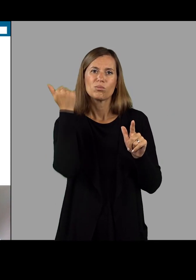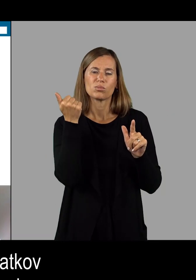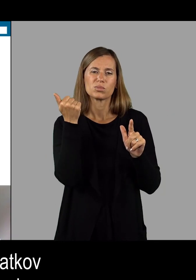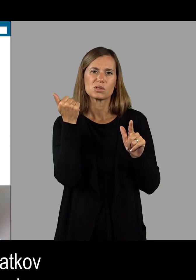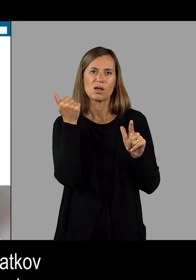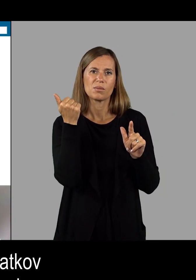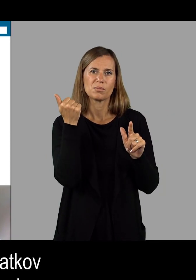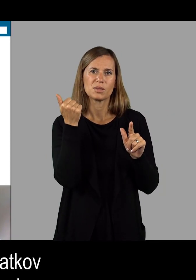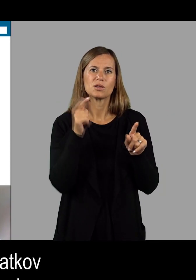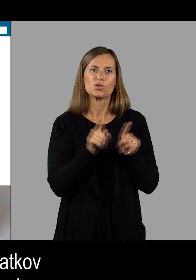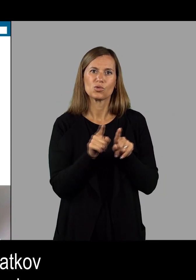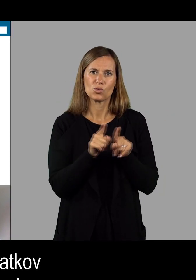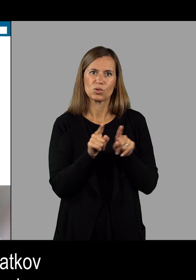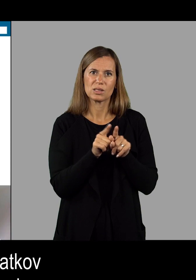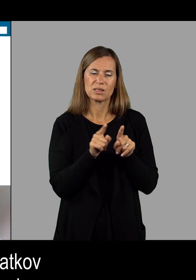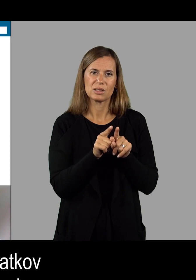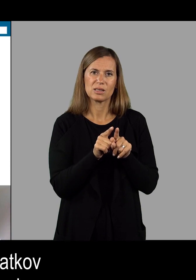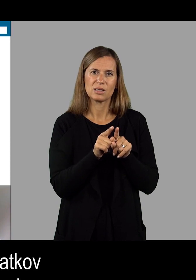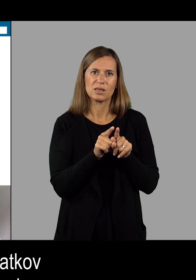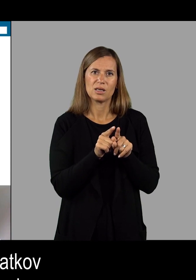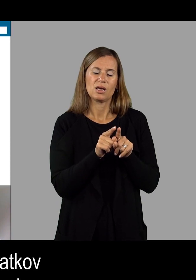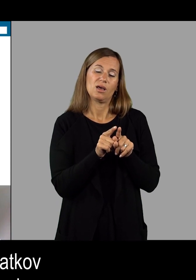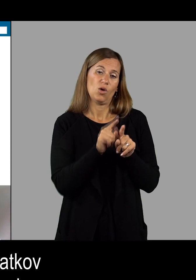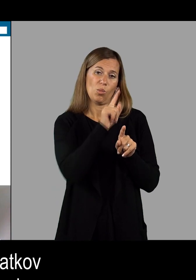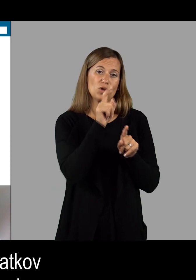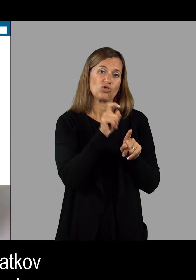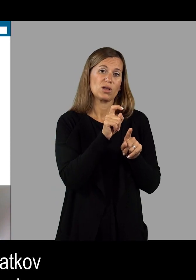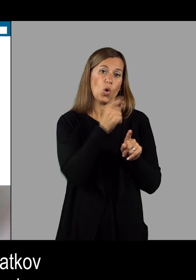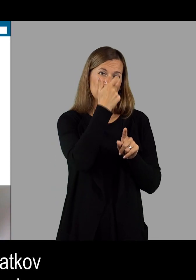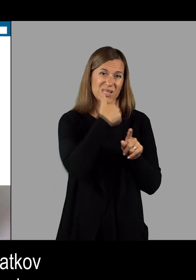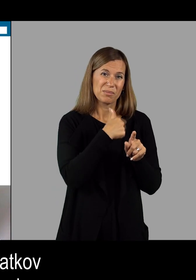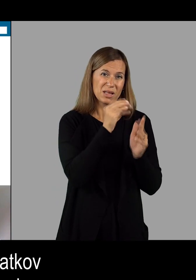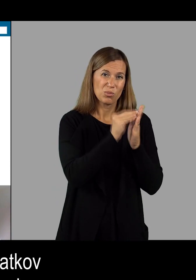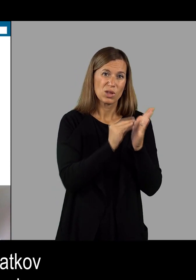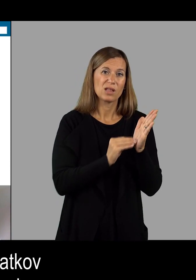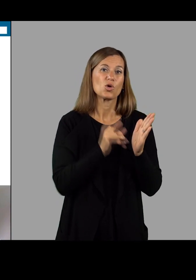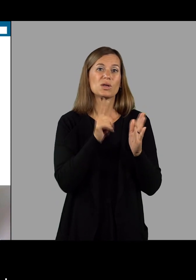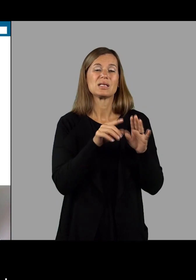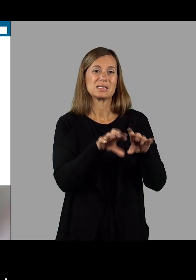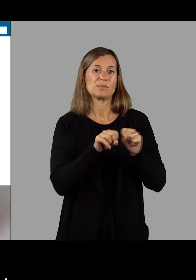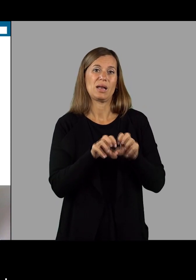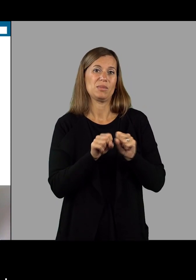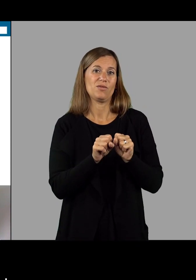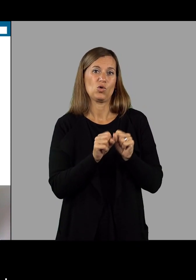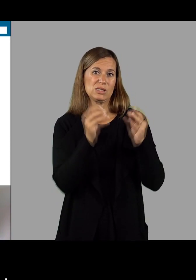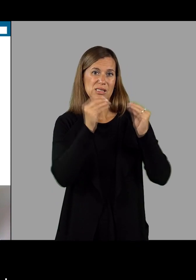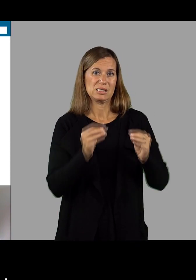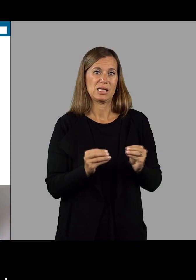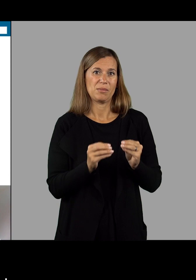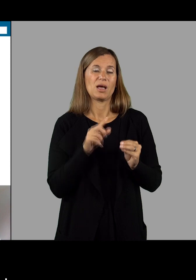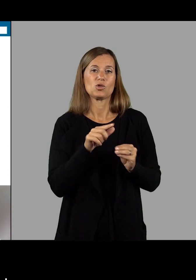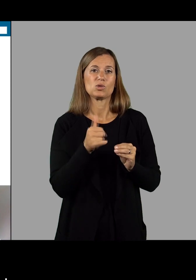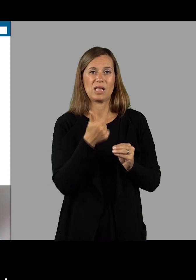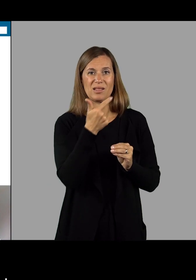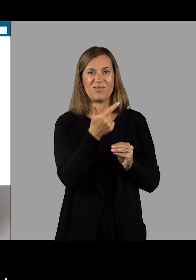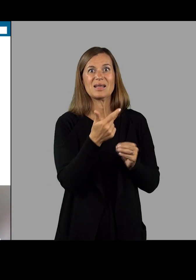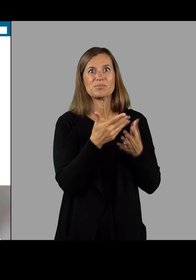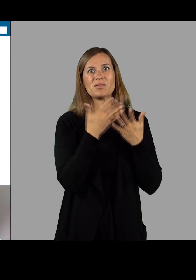zanemariti tudi vprašanje osebnih podatkov in pa sprejemljivosti snemanja, kar sta dva izmed večjih